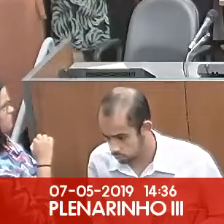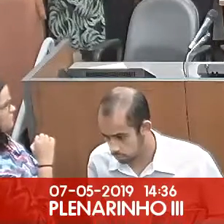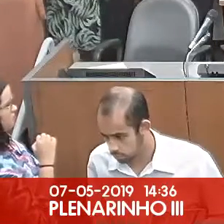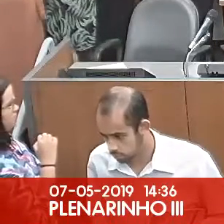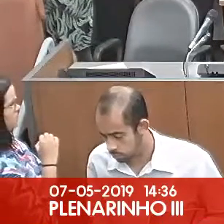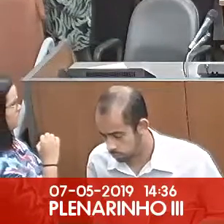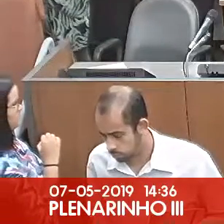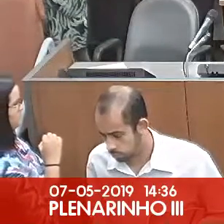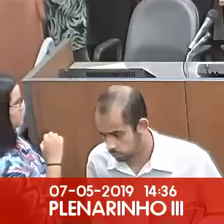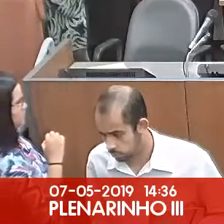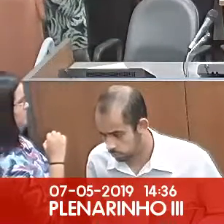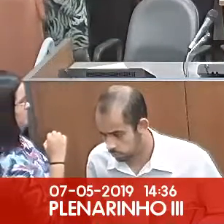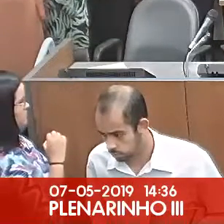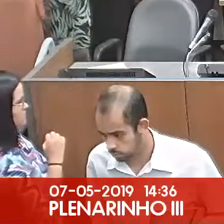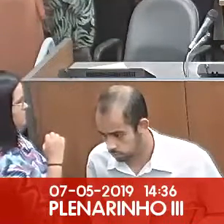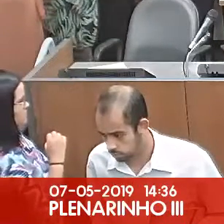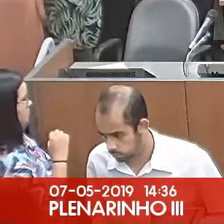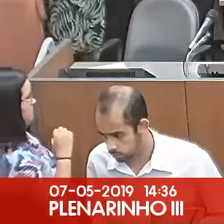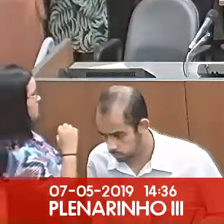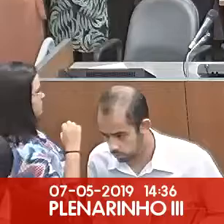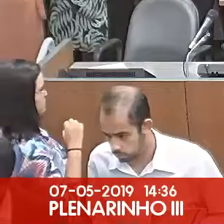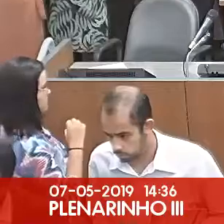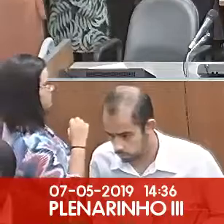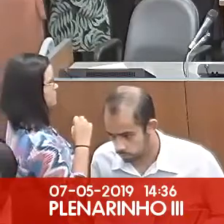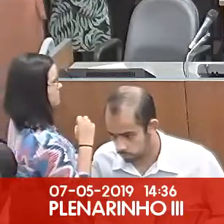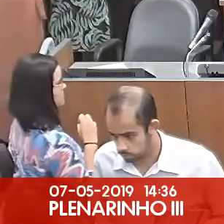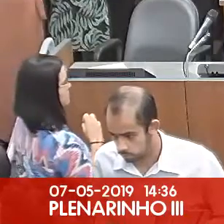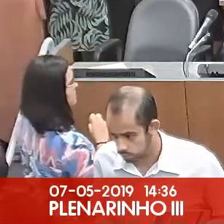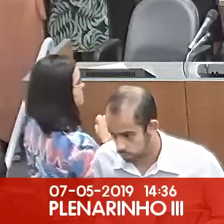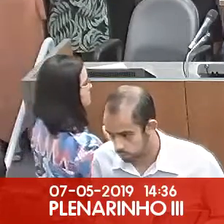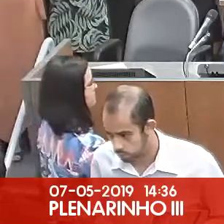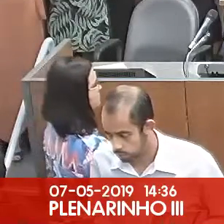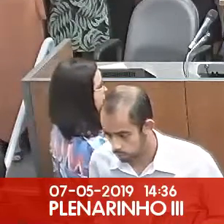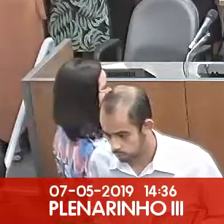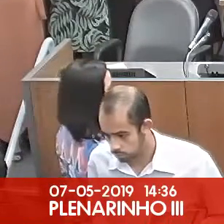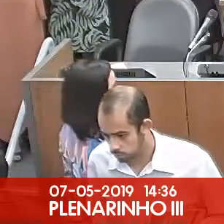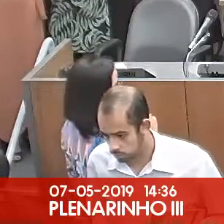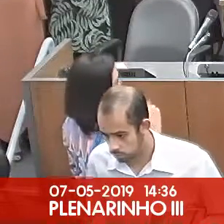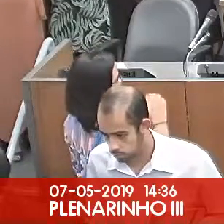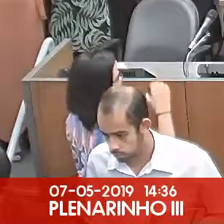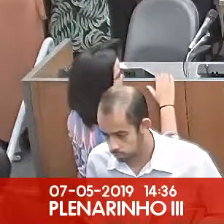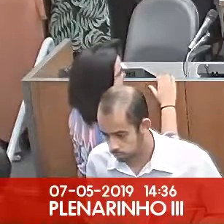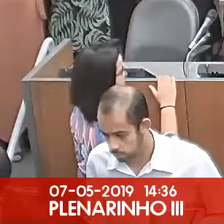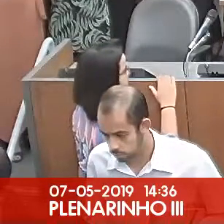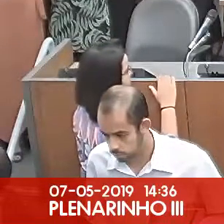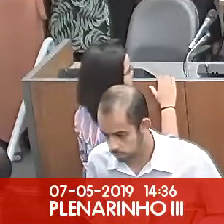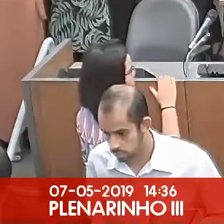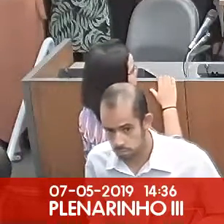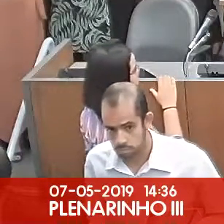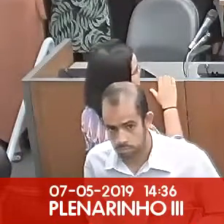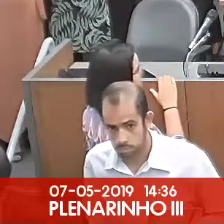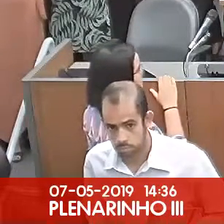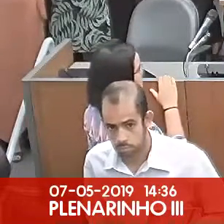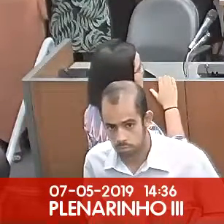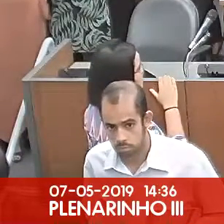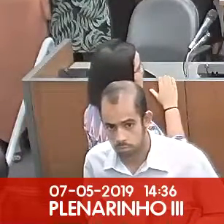Passa-se à terceira fase da ordem do dia, que compreende o recebimento, a discussão e a votação da proposição da comissão. Sobre a mesa, requerimentos.